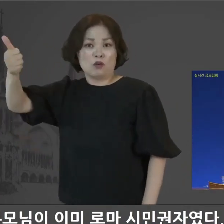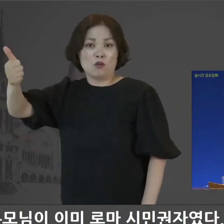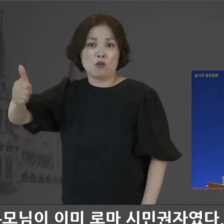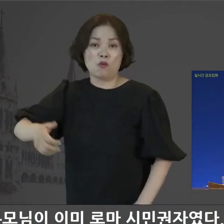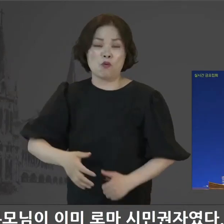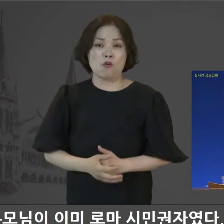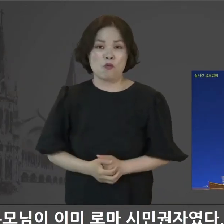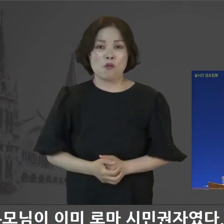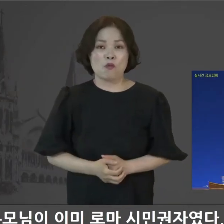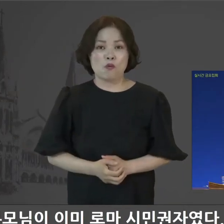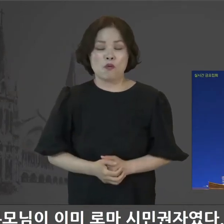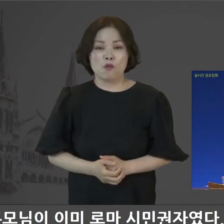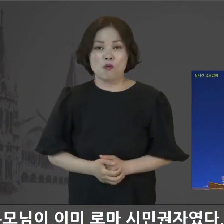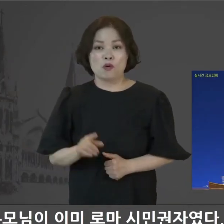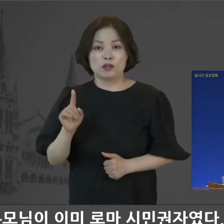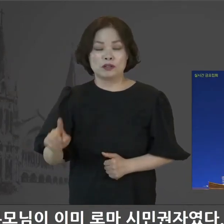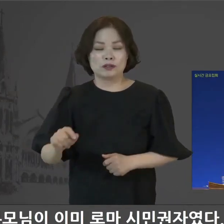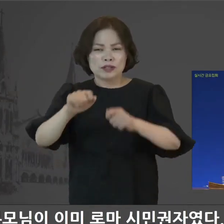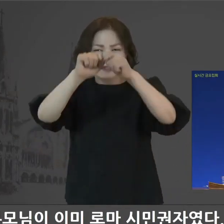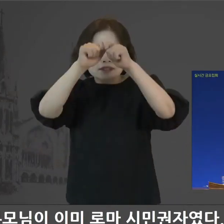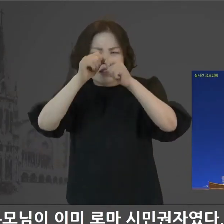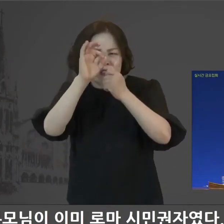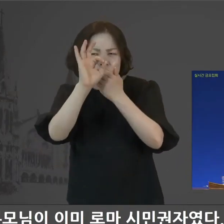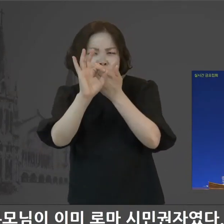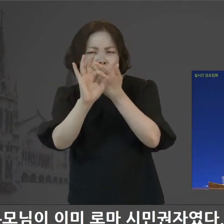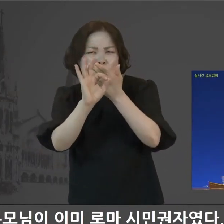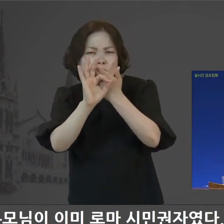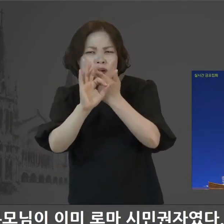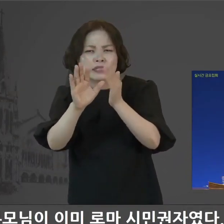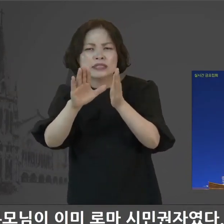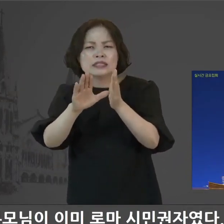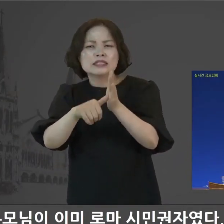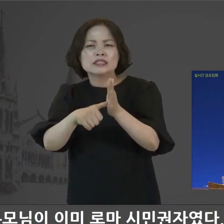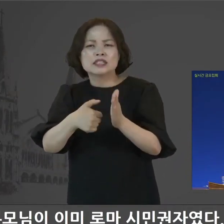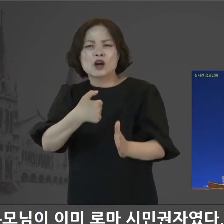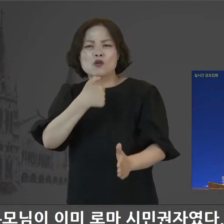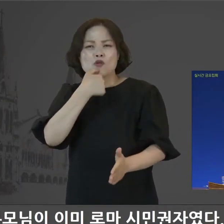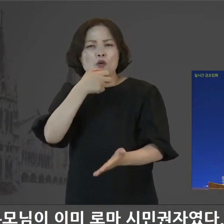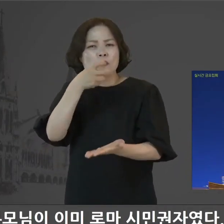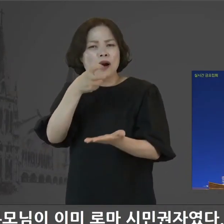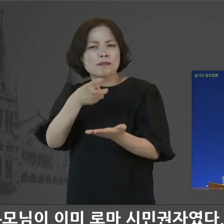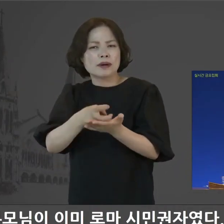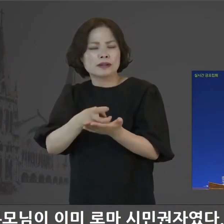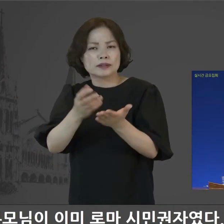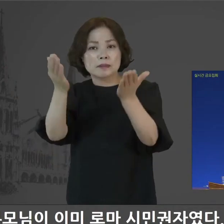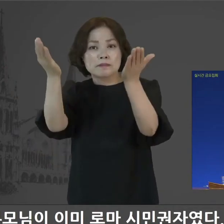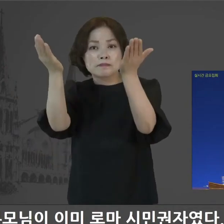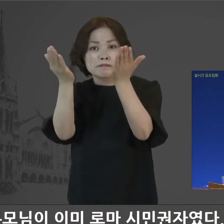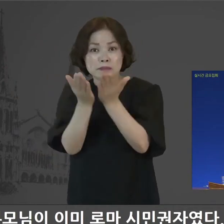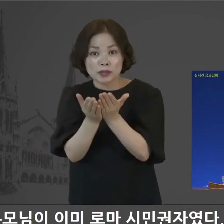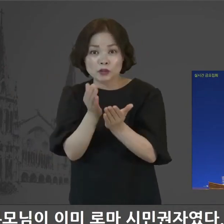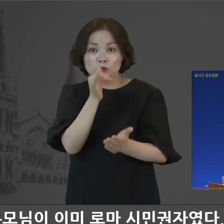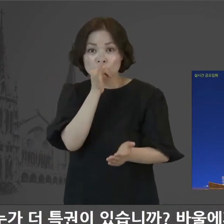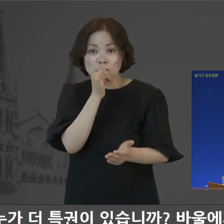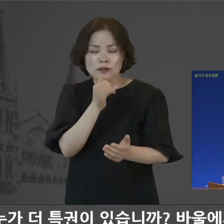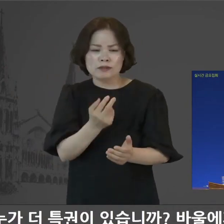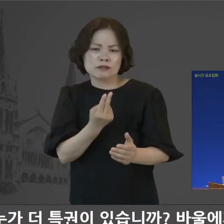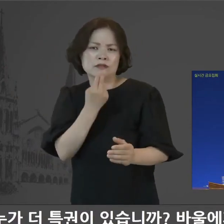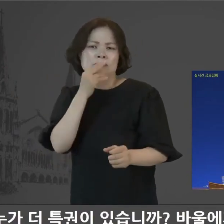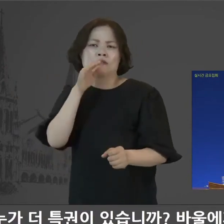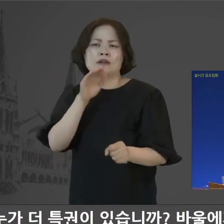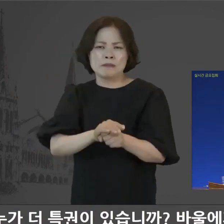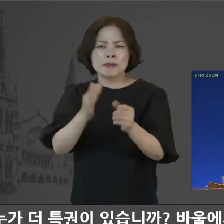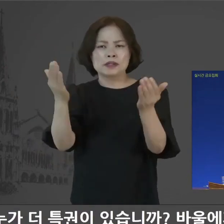겁니다. 이것도 이제 상세히 보게 되면요, 당시의 로마 법하고 이게 딱 맞아 떨어져요. 아주 기가 막히게